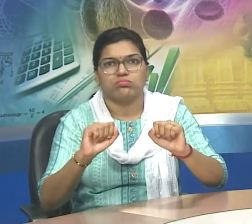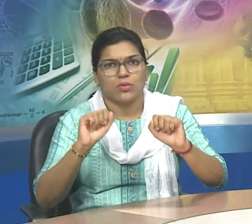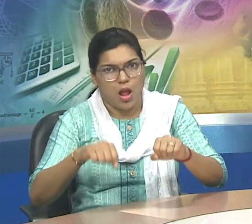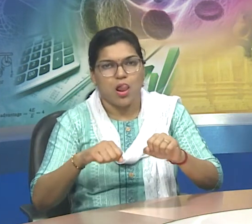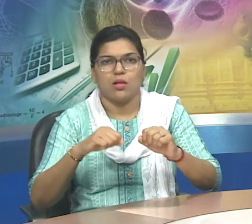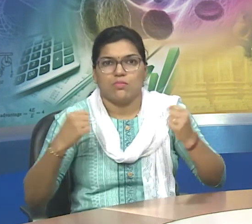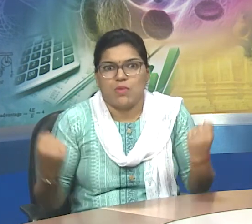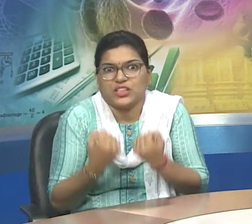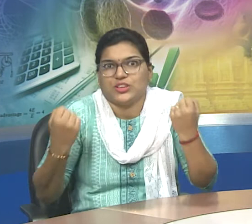की, वो